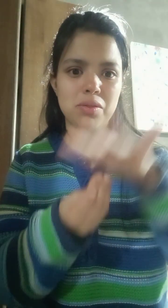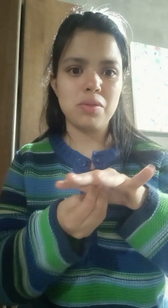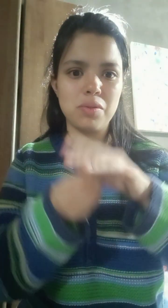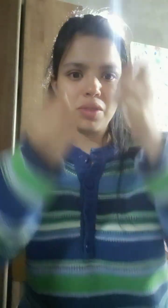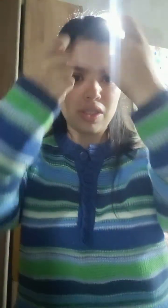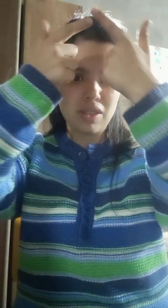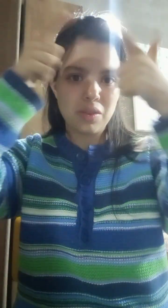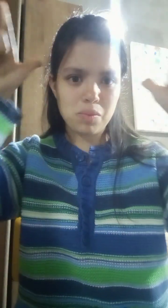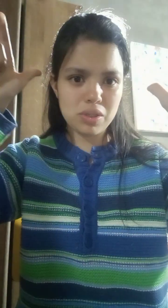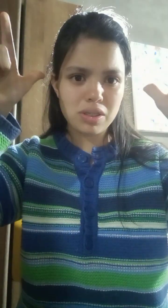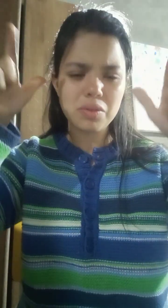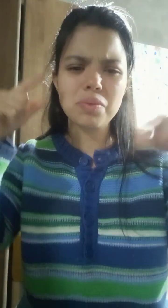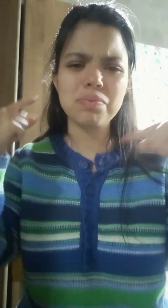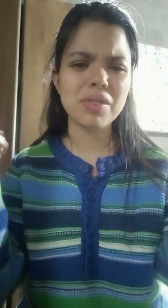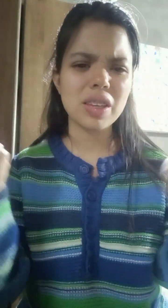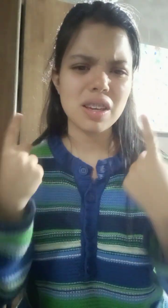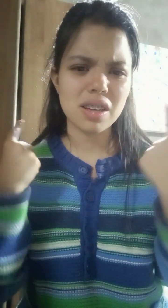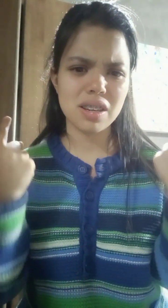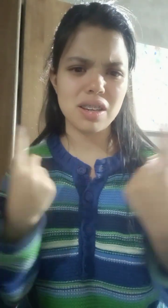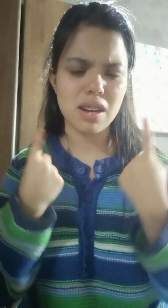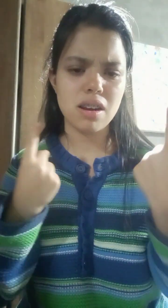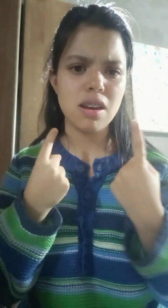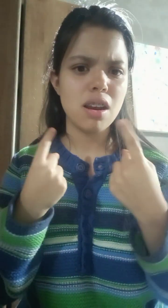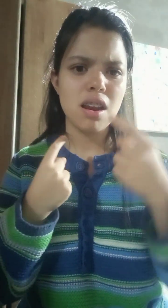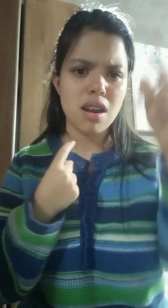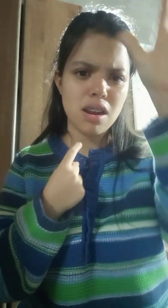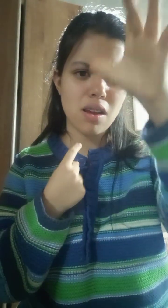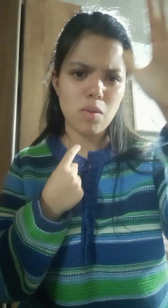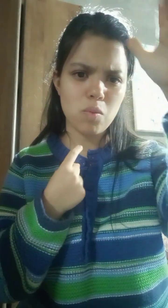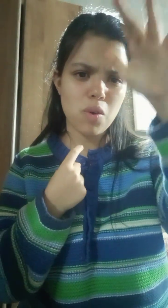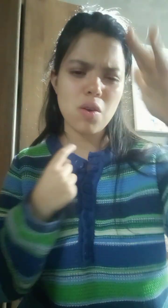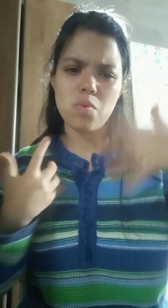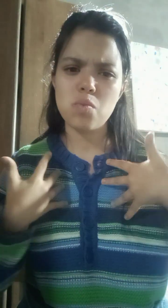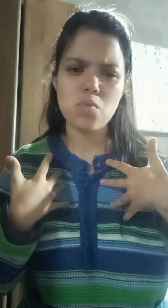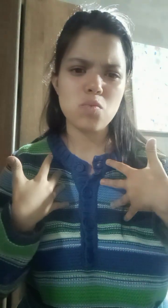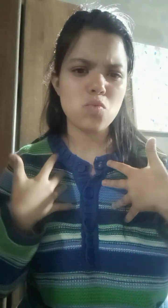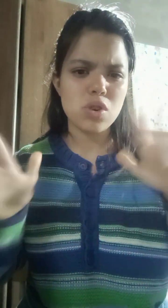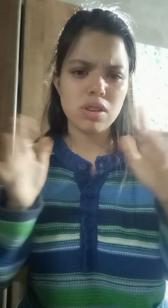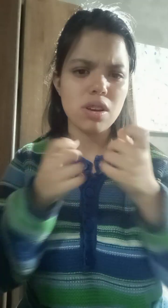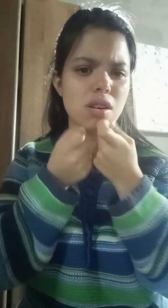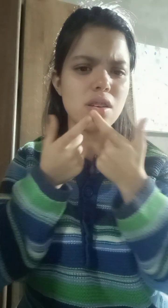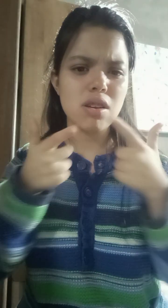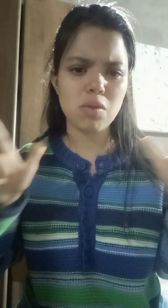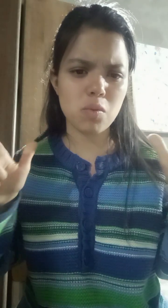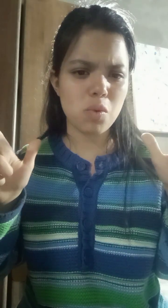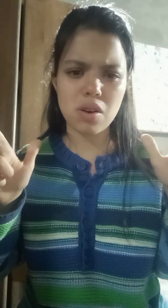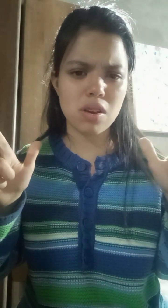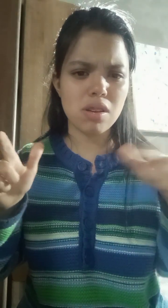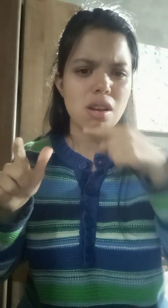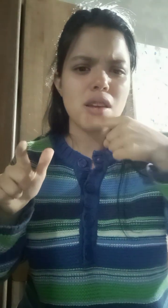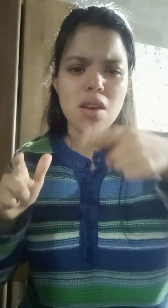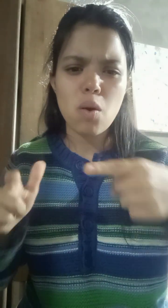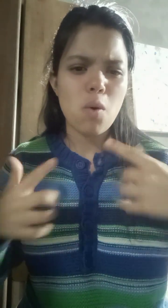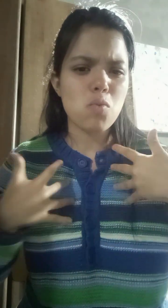general. El cerebro, por tanto, está especializado en el lenguaje per se,